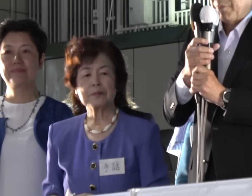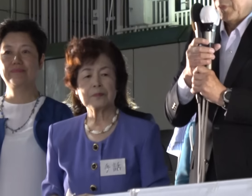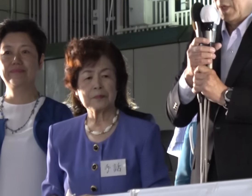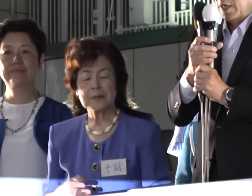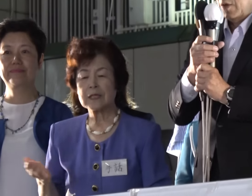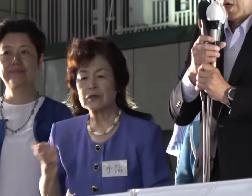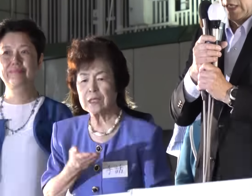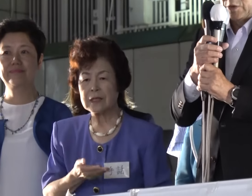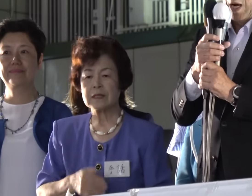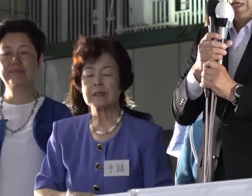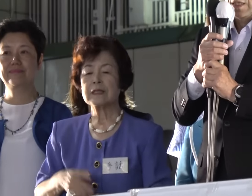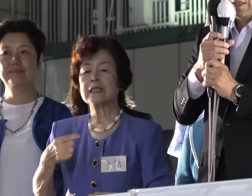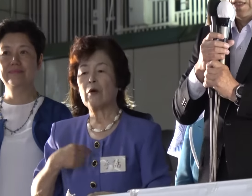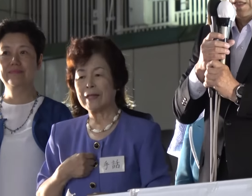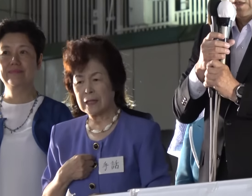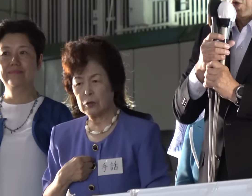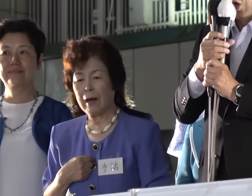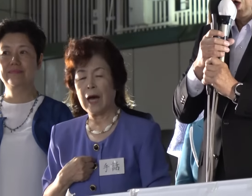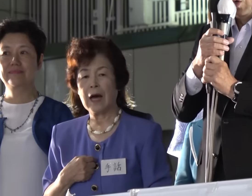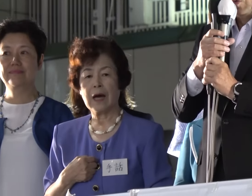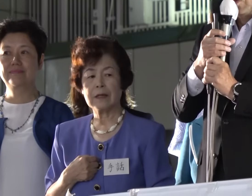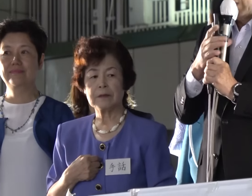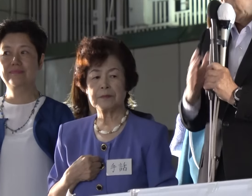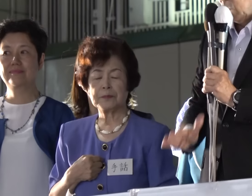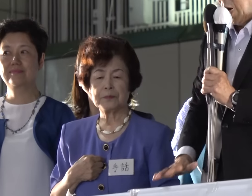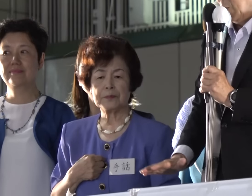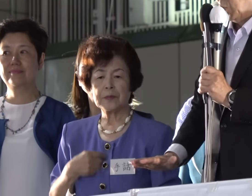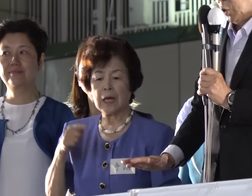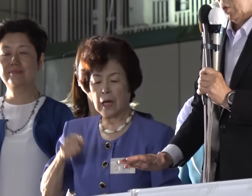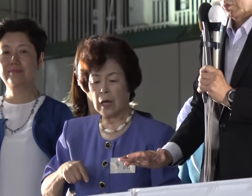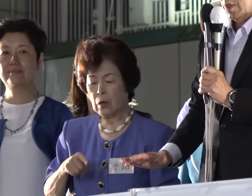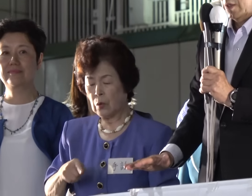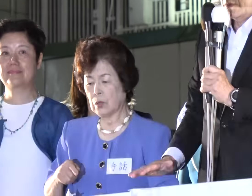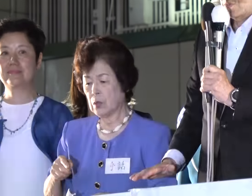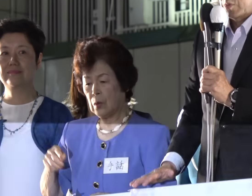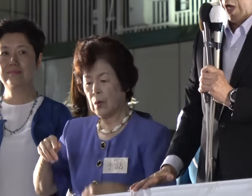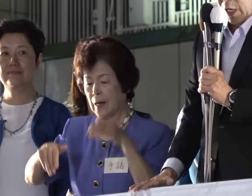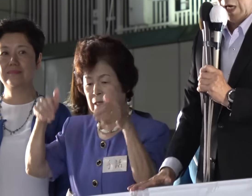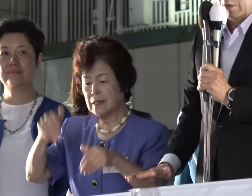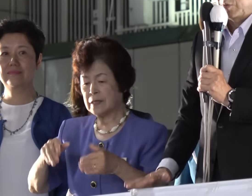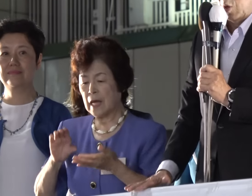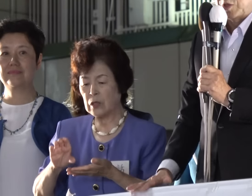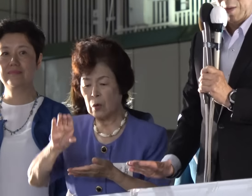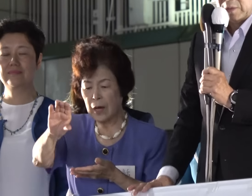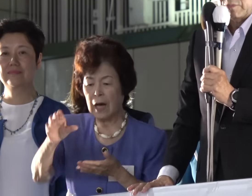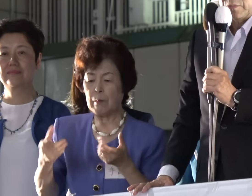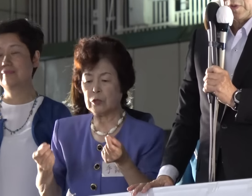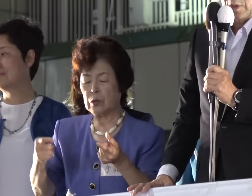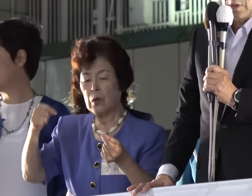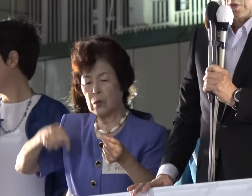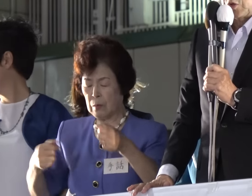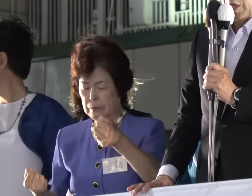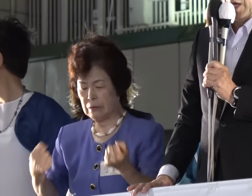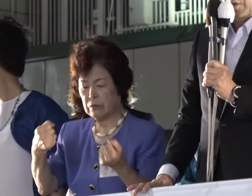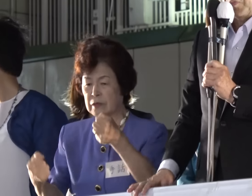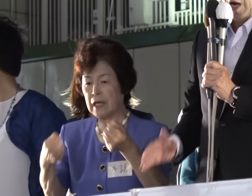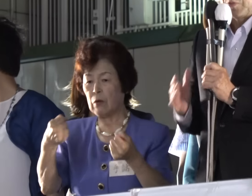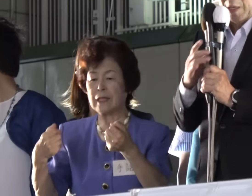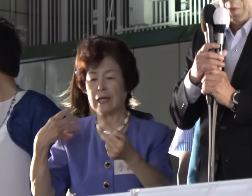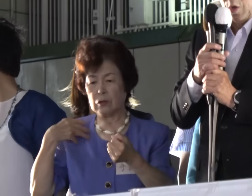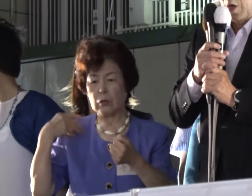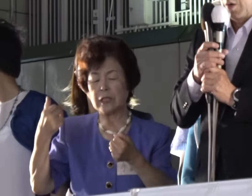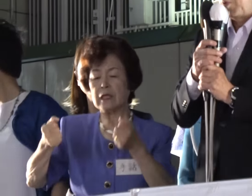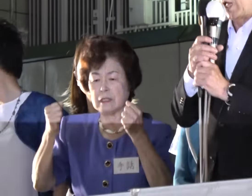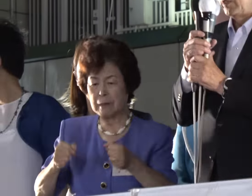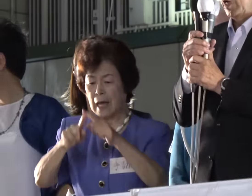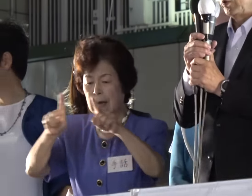次に私はこの選挙カーはもちろん誰かが運転をしてる、そしてビラ